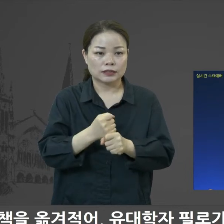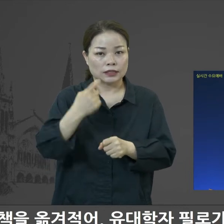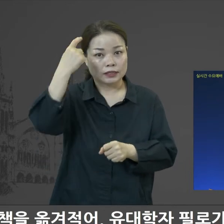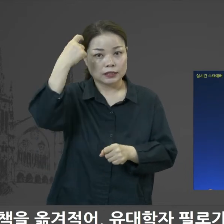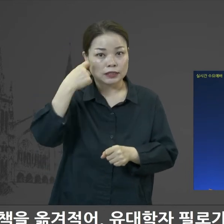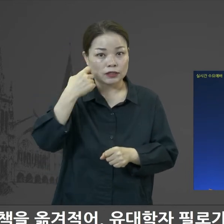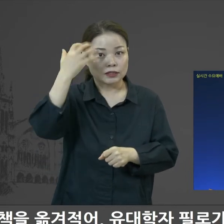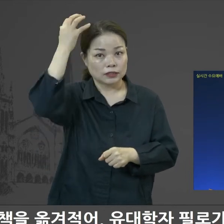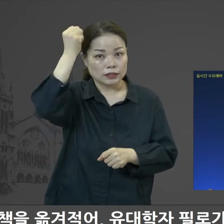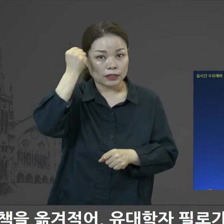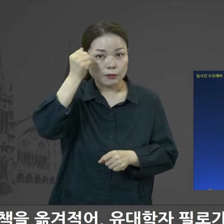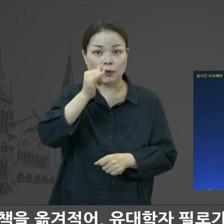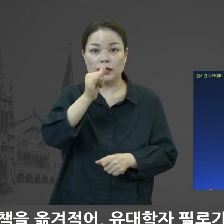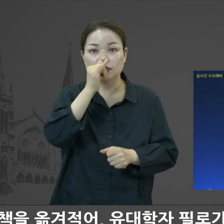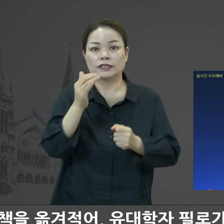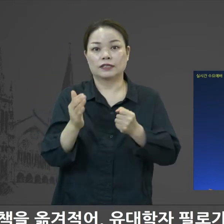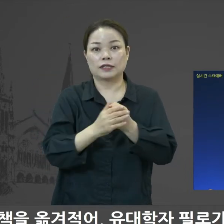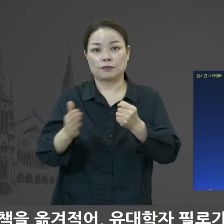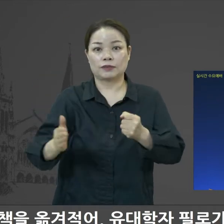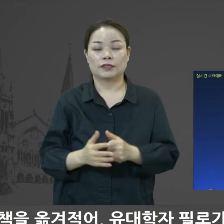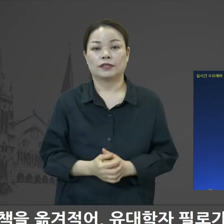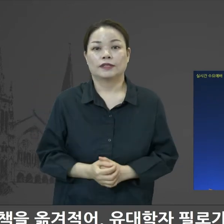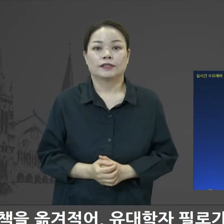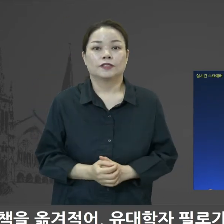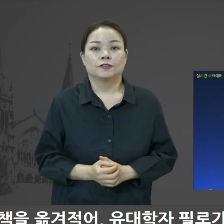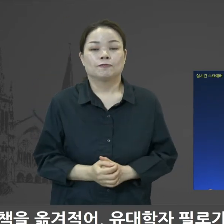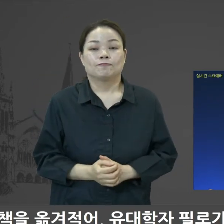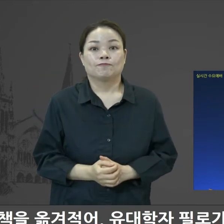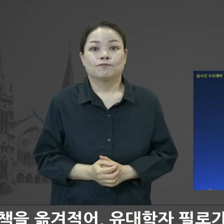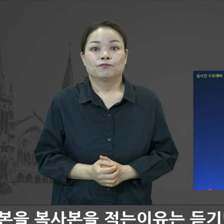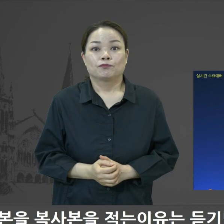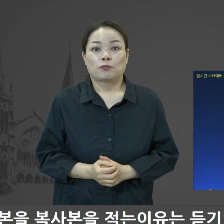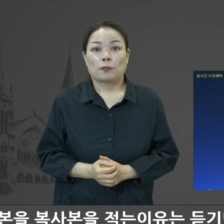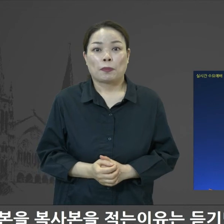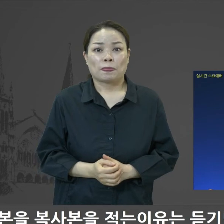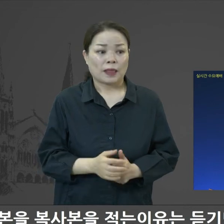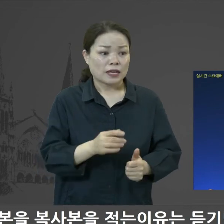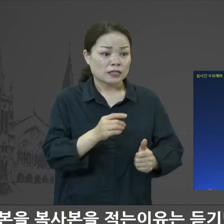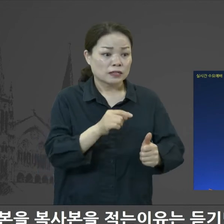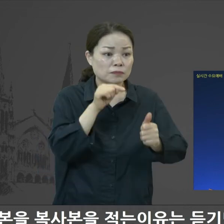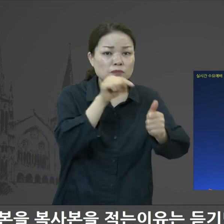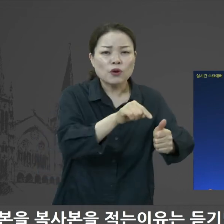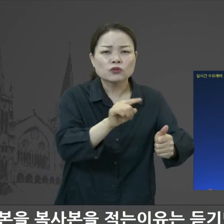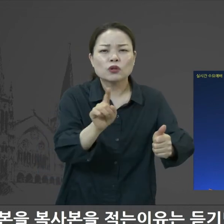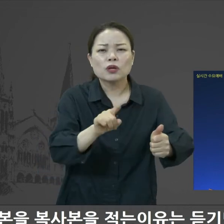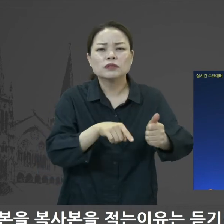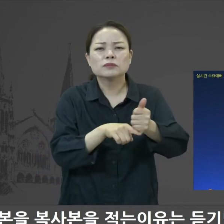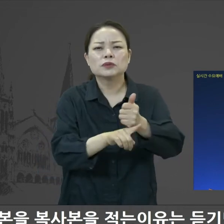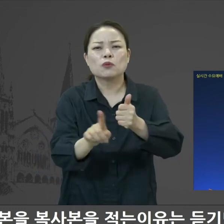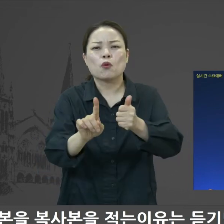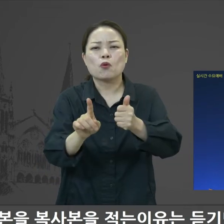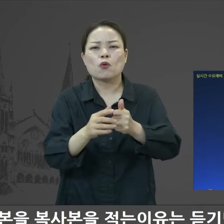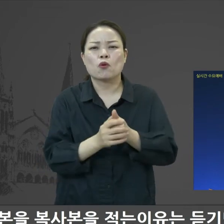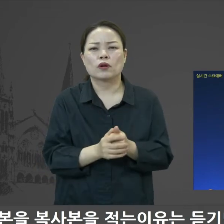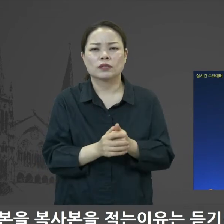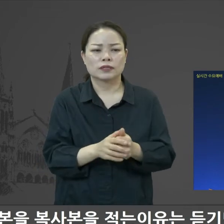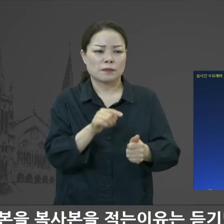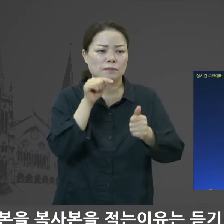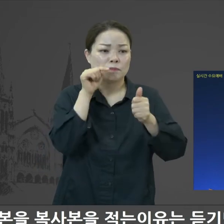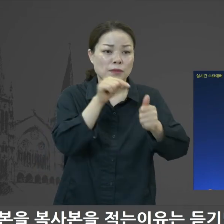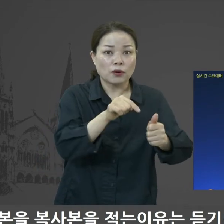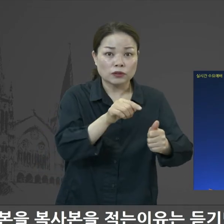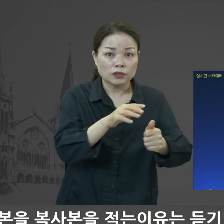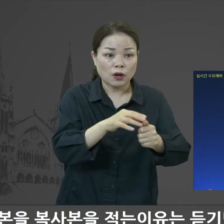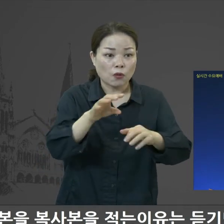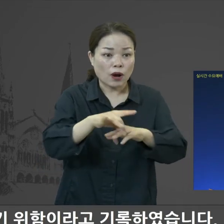심어주기 때문이라고 이야기합니다. 이 명령이 무슨 의미일까요? 이 명령이 왕이